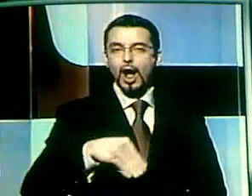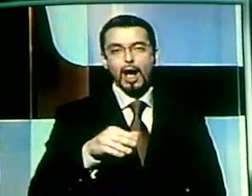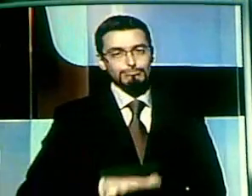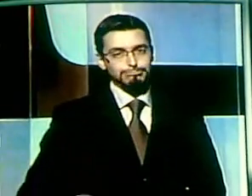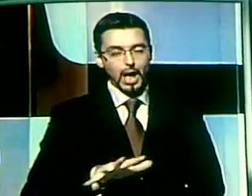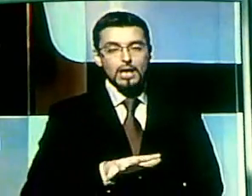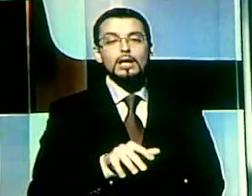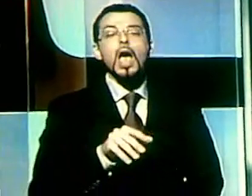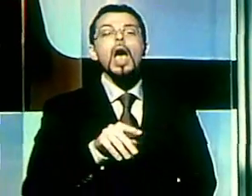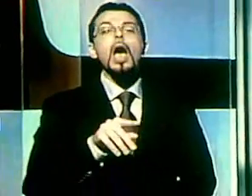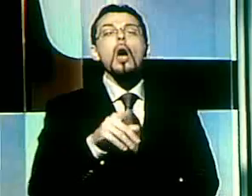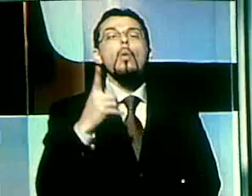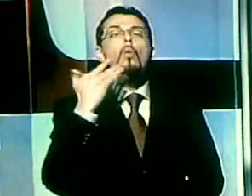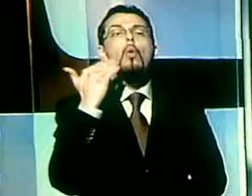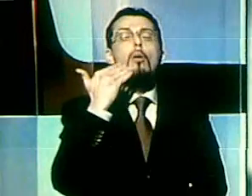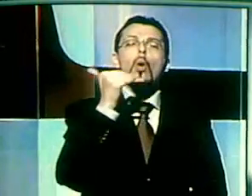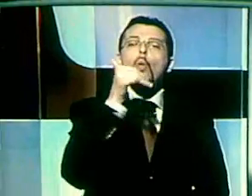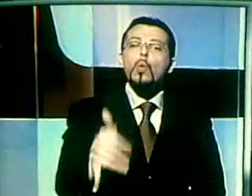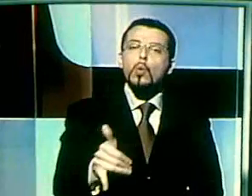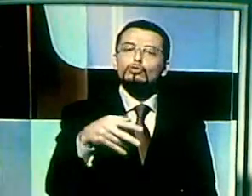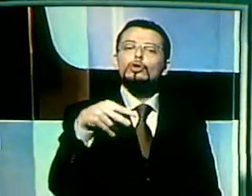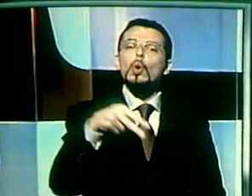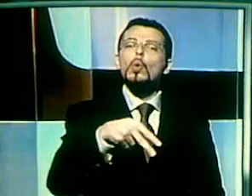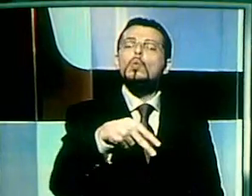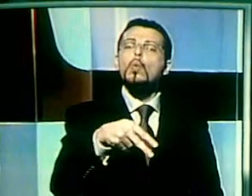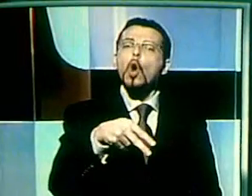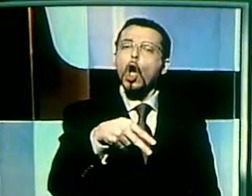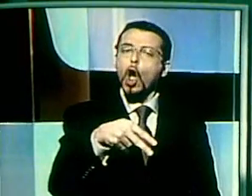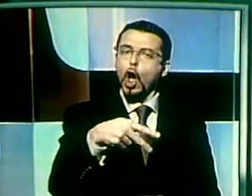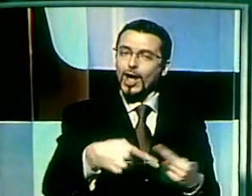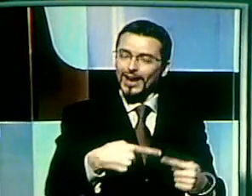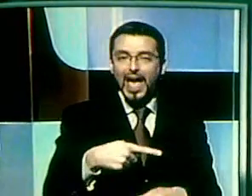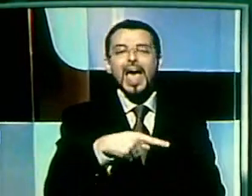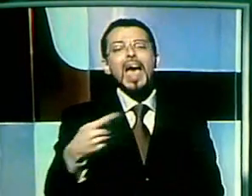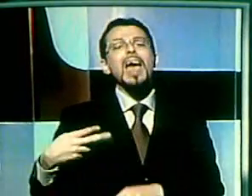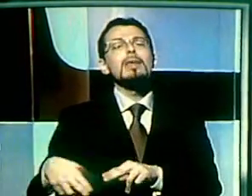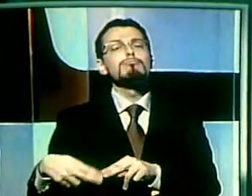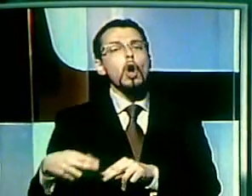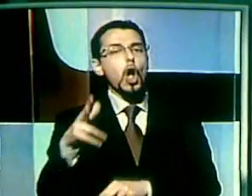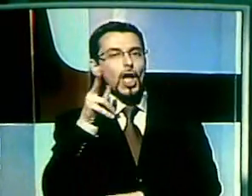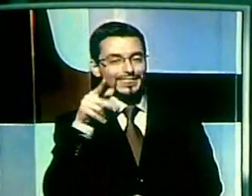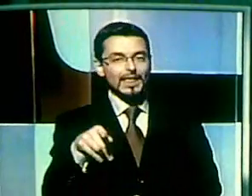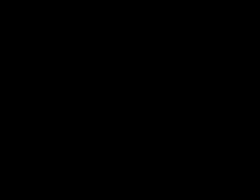accadono atti di violenza, atti di criminalità anche in un asilo mio.